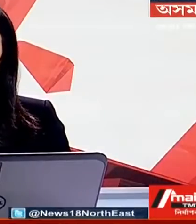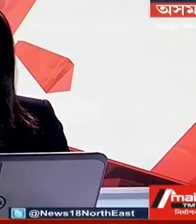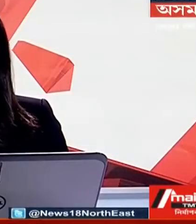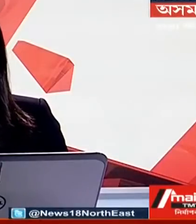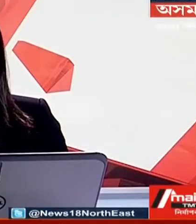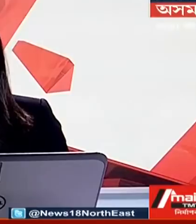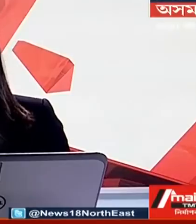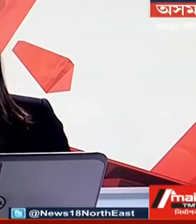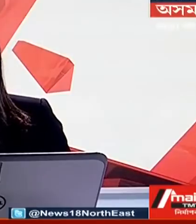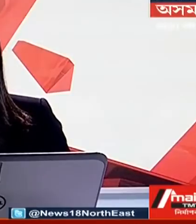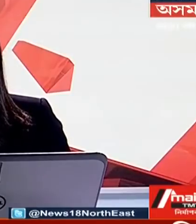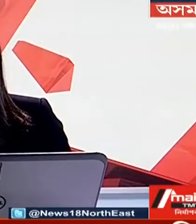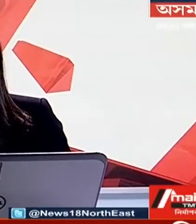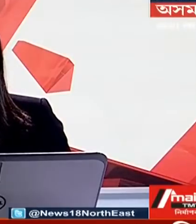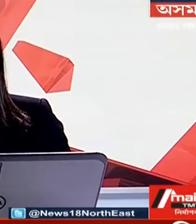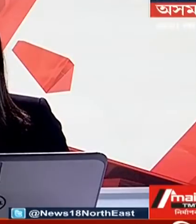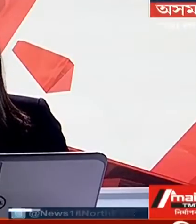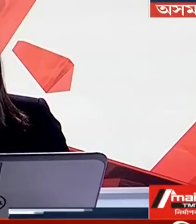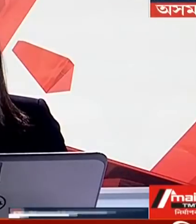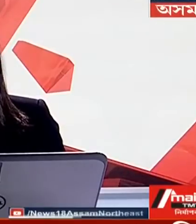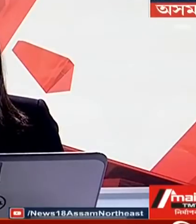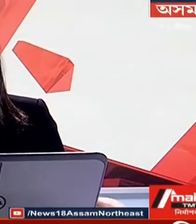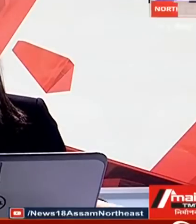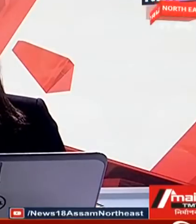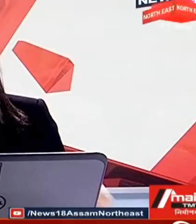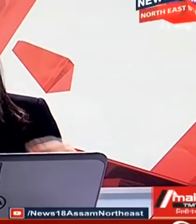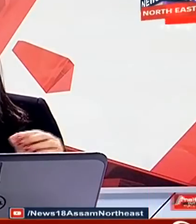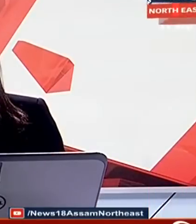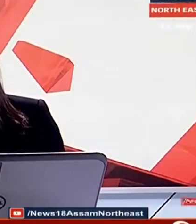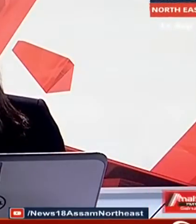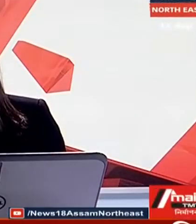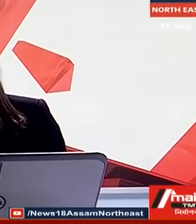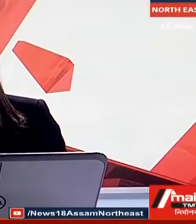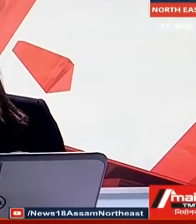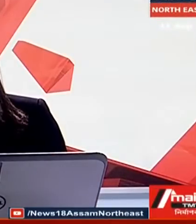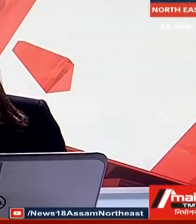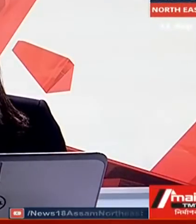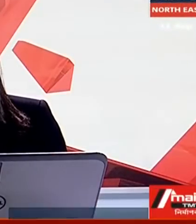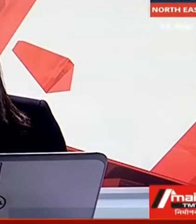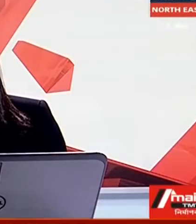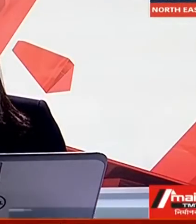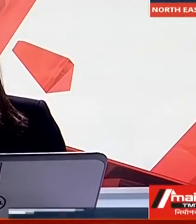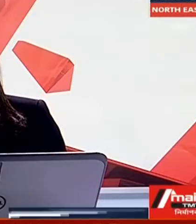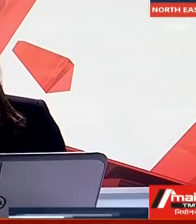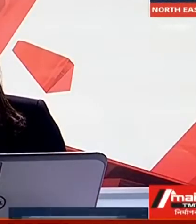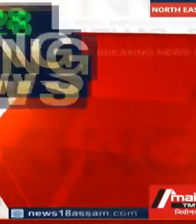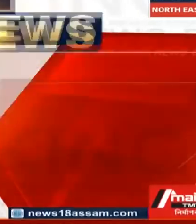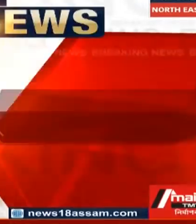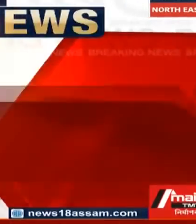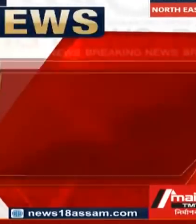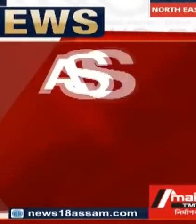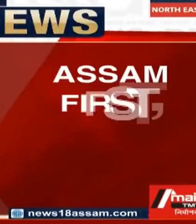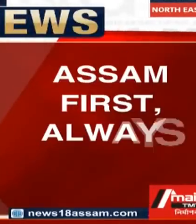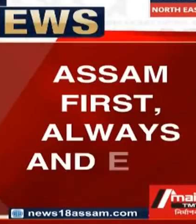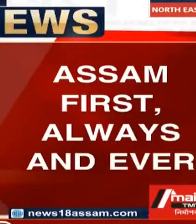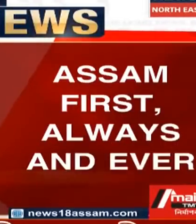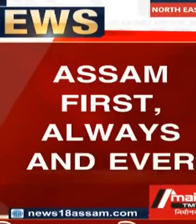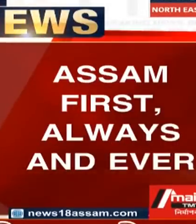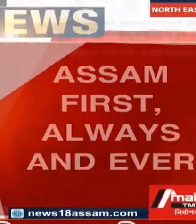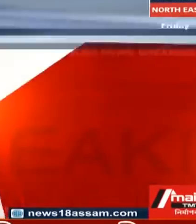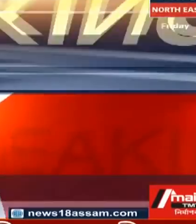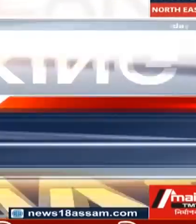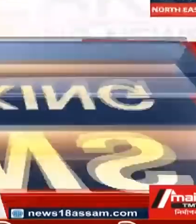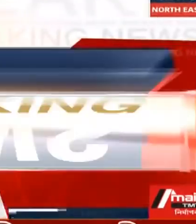नमस्कार बातरीले स्वागतम स्टुडियोत मा गीताश्री बिदं खबर ल आगबारिसु अहम प्रथम हदाय आरो सिरोदिन ए मूल मन्त्रे